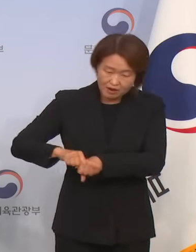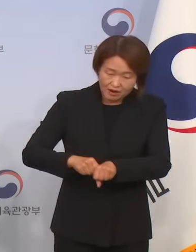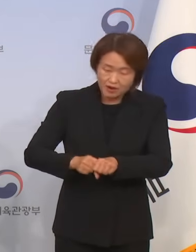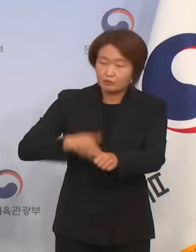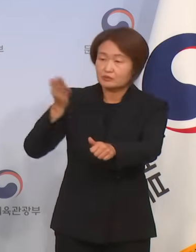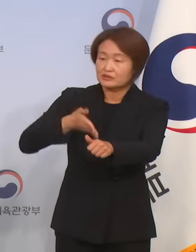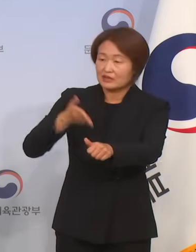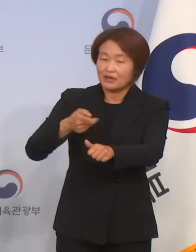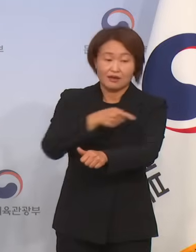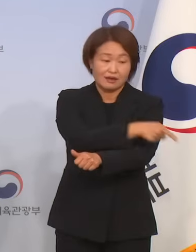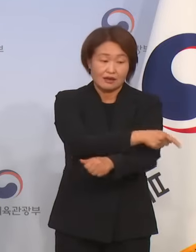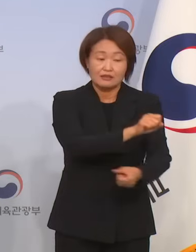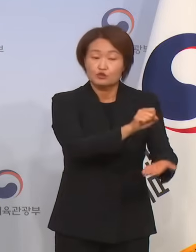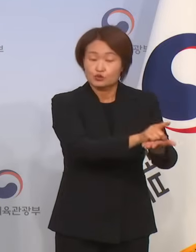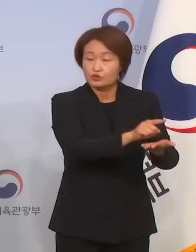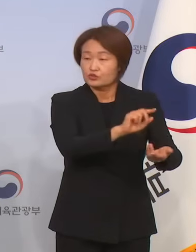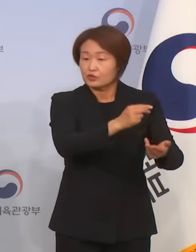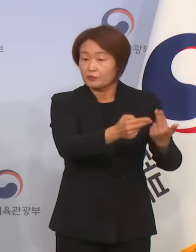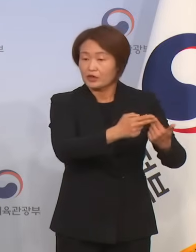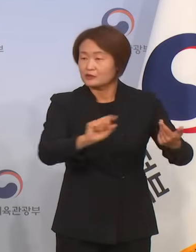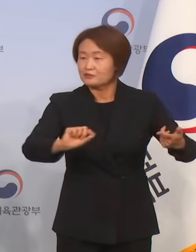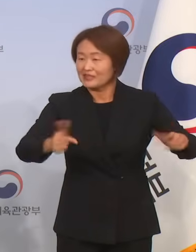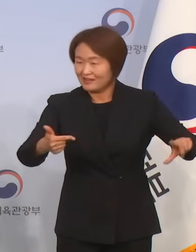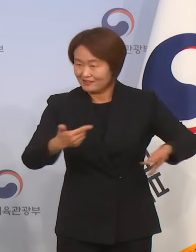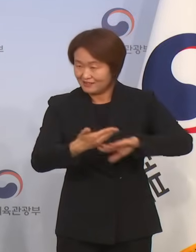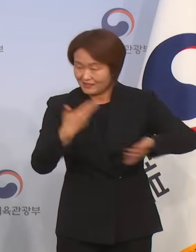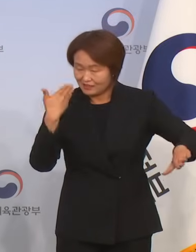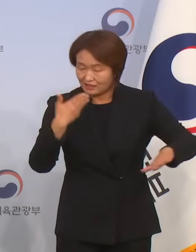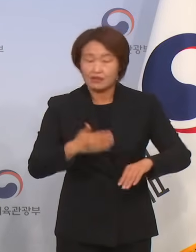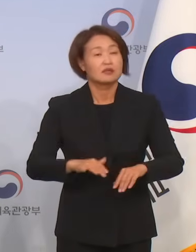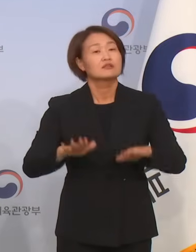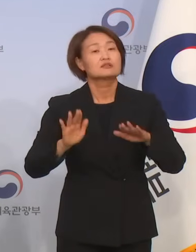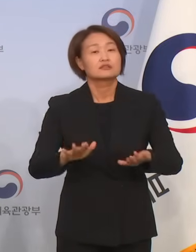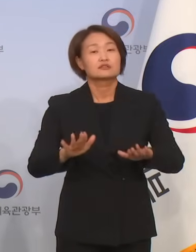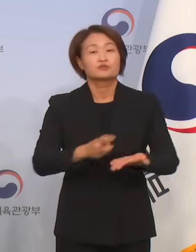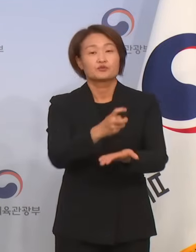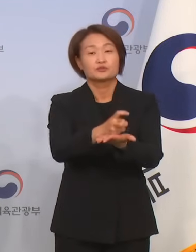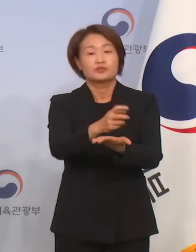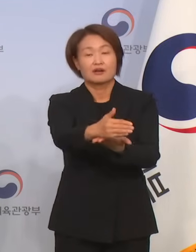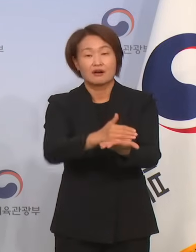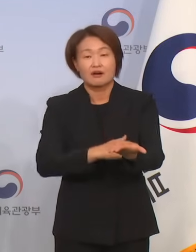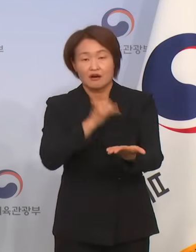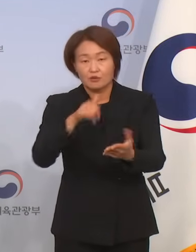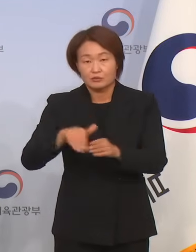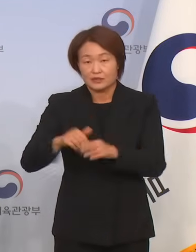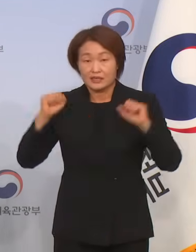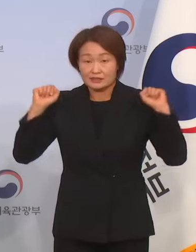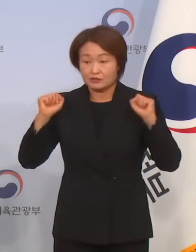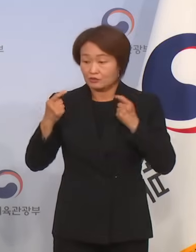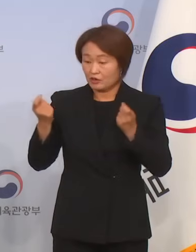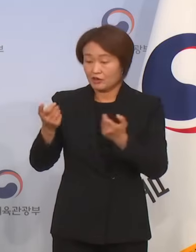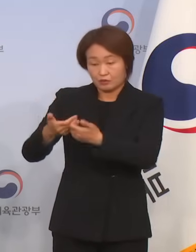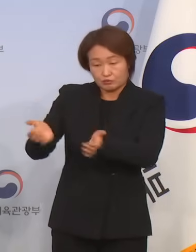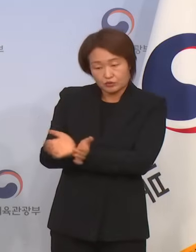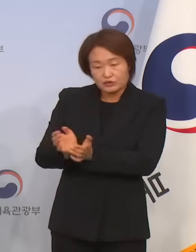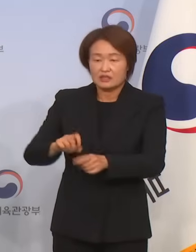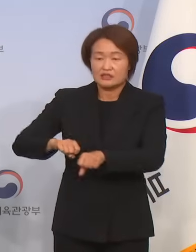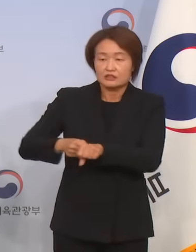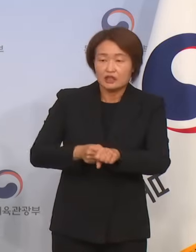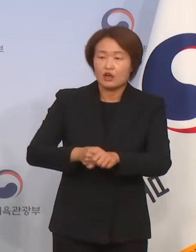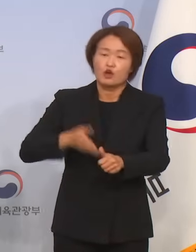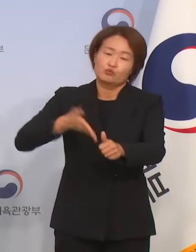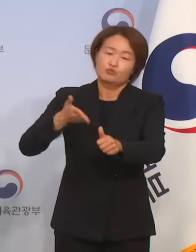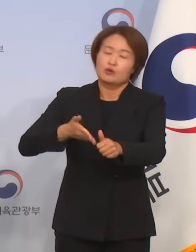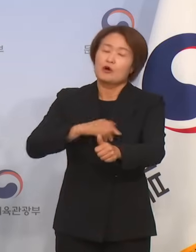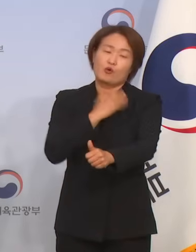점이 다르다는 점을 말씀드리고요. 그리고 지금 현재 규정이 문체부는 징계를 요구할 수 있는 권한이 있는